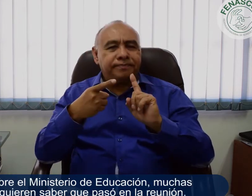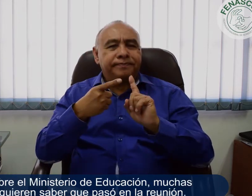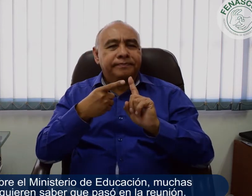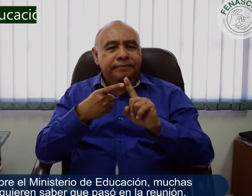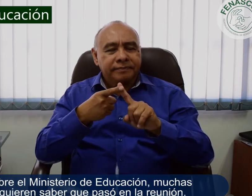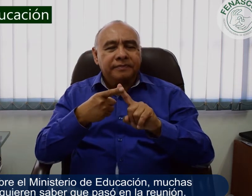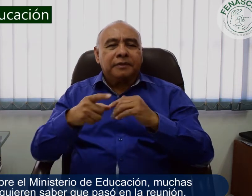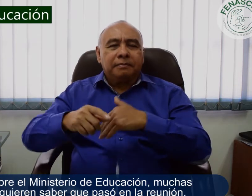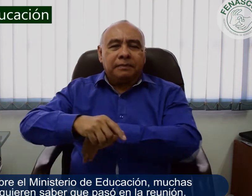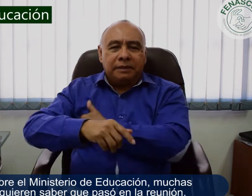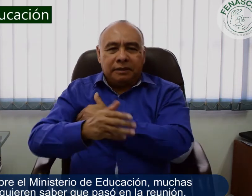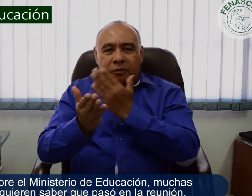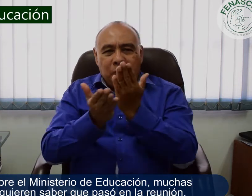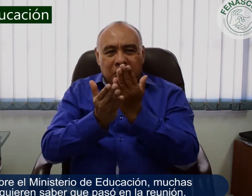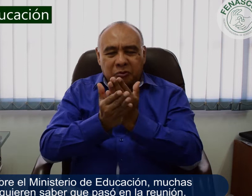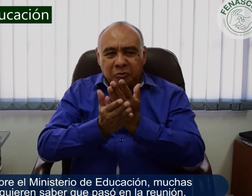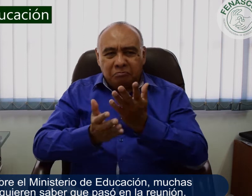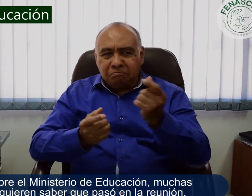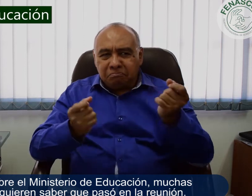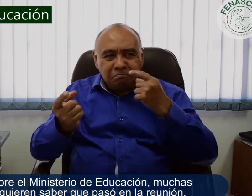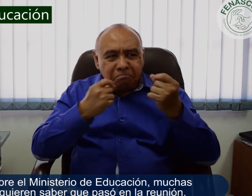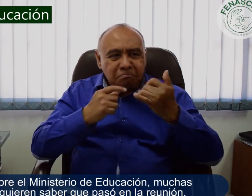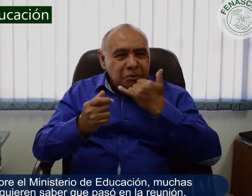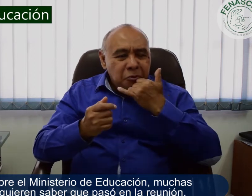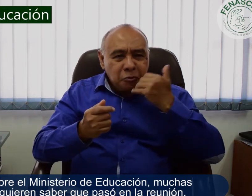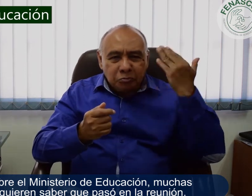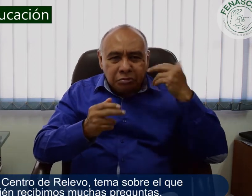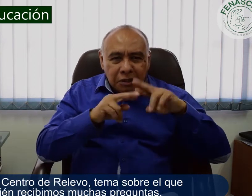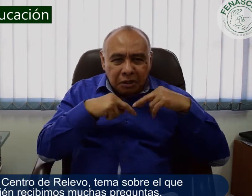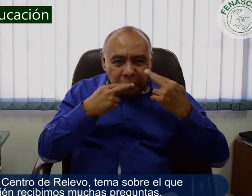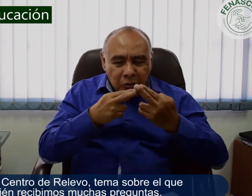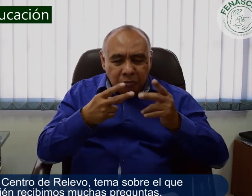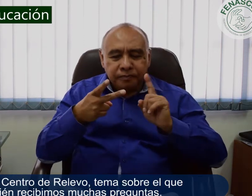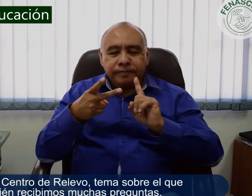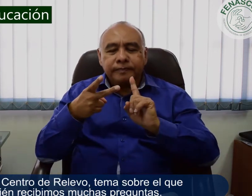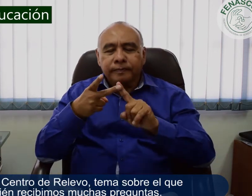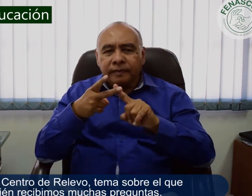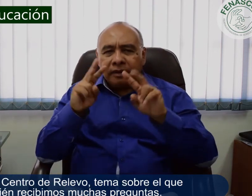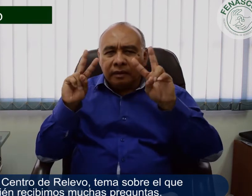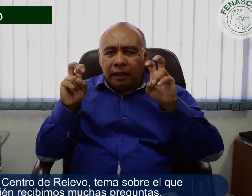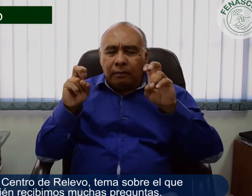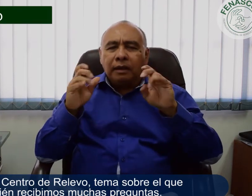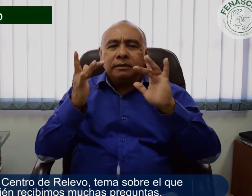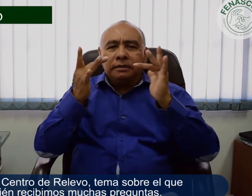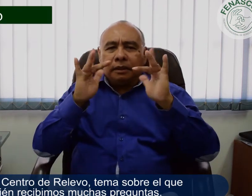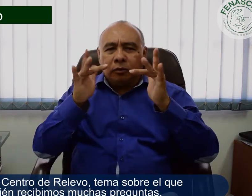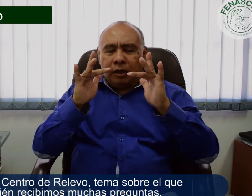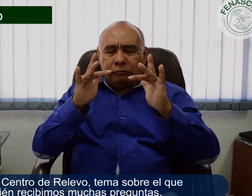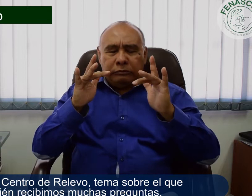Ministerio de Educación. Muchas personas quieren saber qué pasó en la reunión. Segundo, centro de relevo, tema sobre el que también